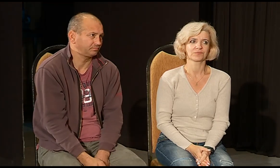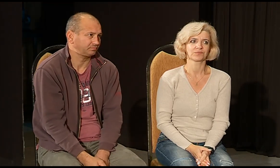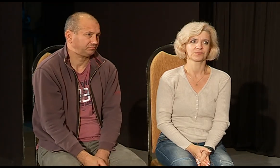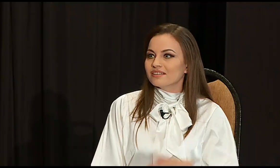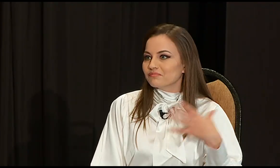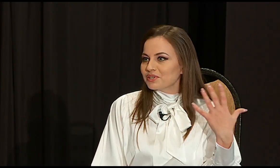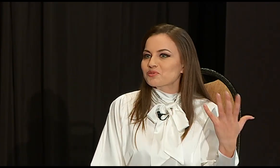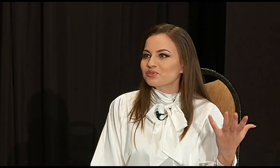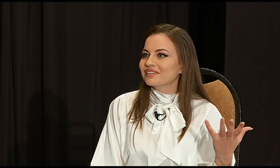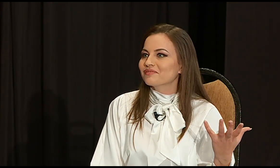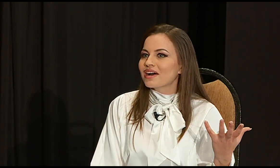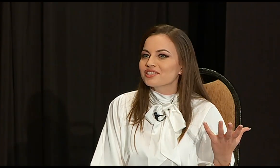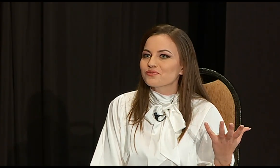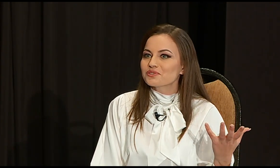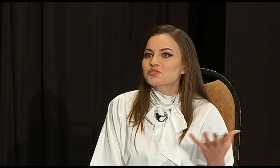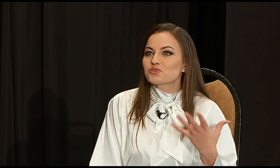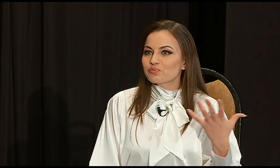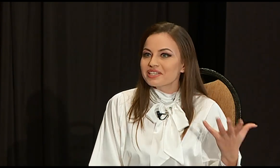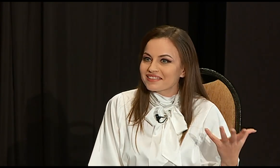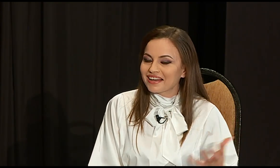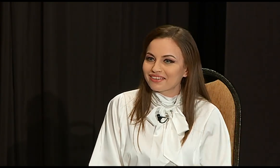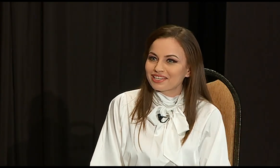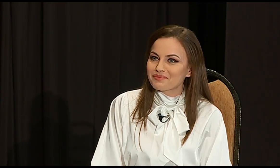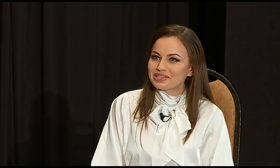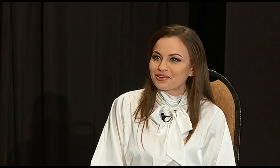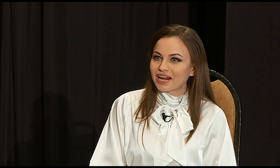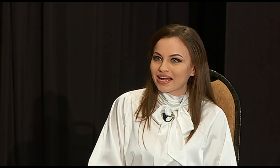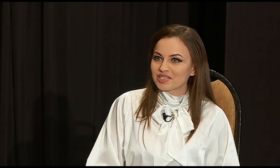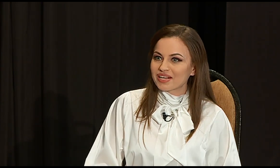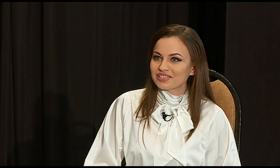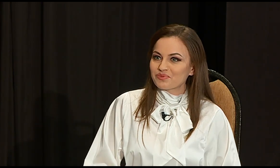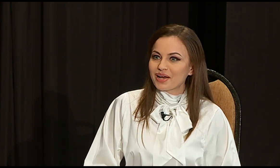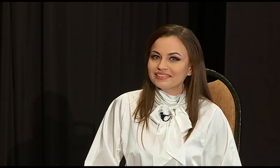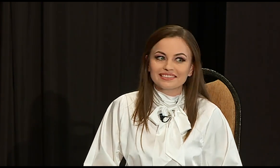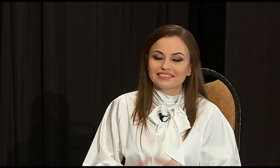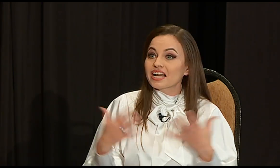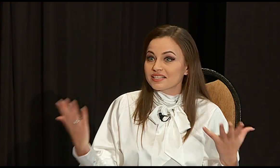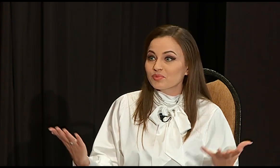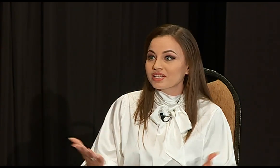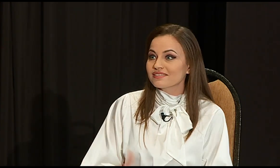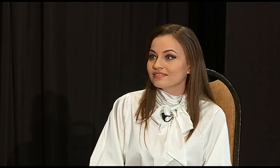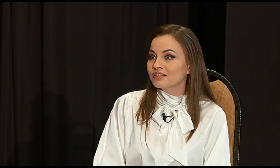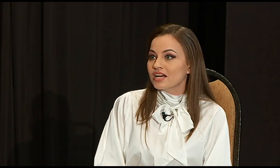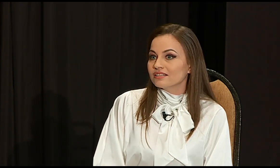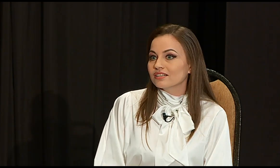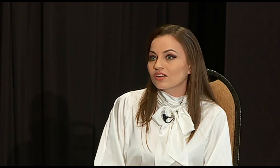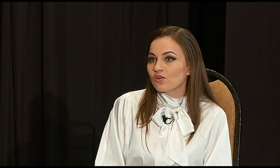ceva. Presupun că ați fost surpriza evenimentelor la care ați participat, dacă spuneți că